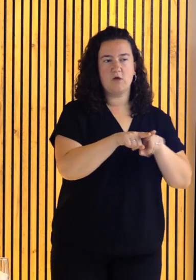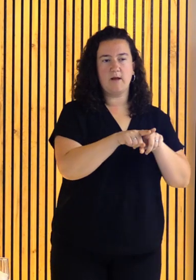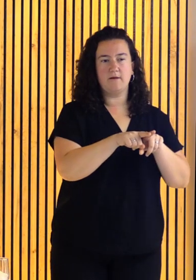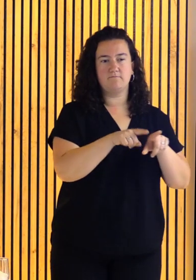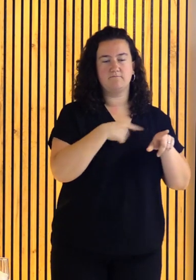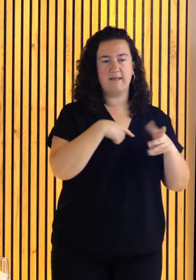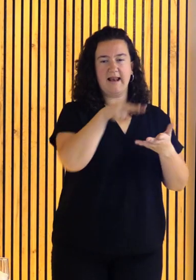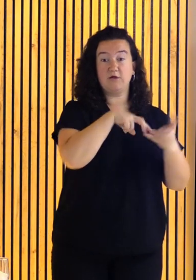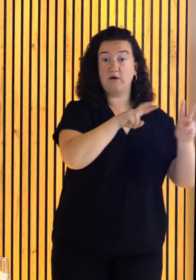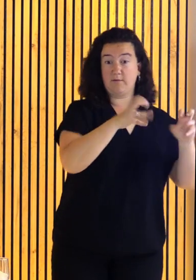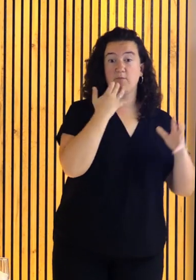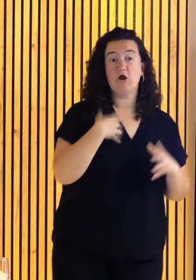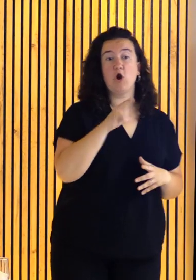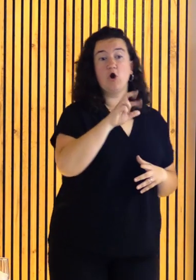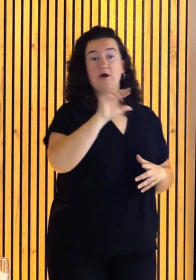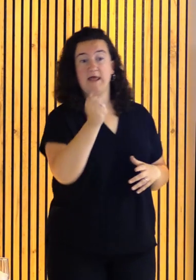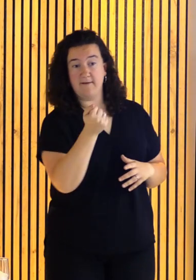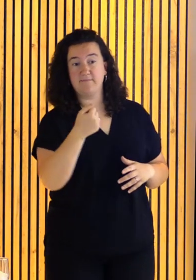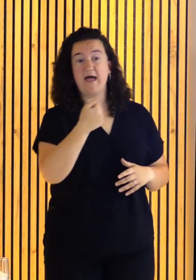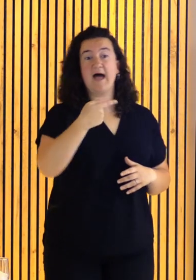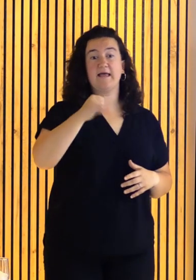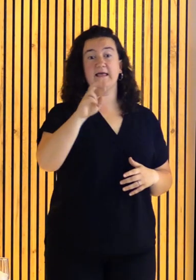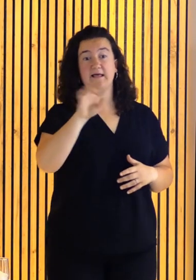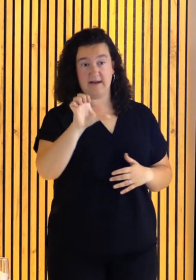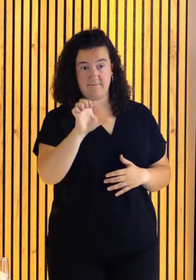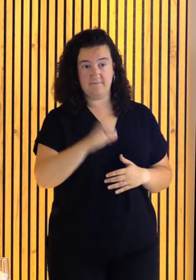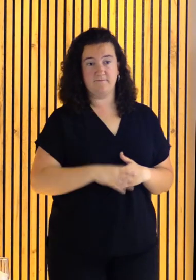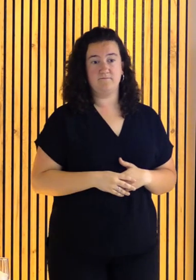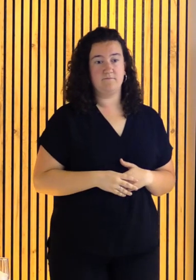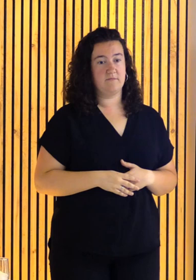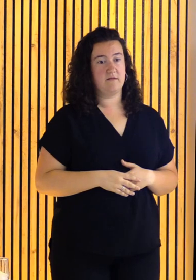Lore Agirreren eta Idur Eskizabaren Triku esnatu da